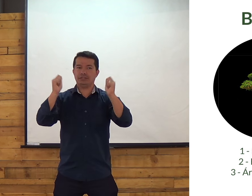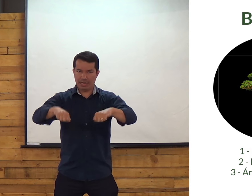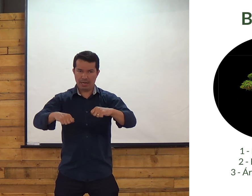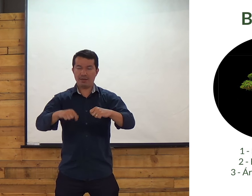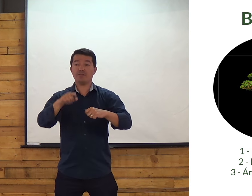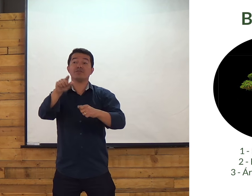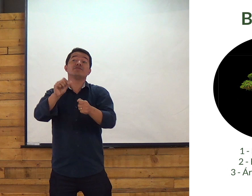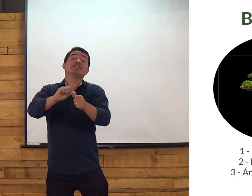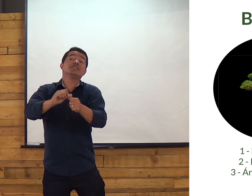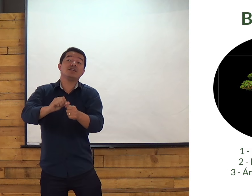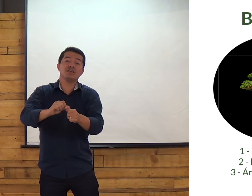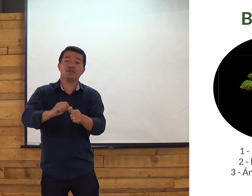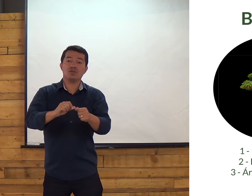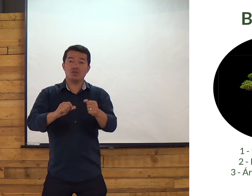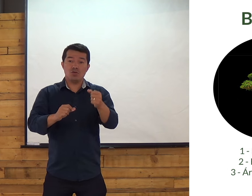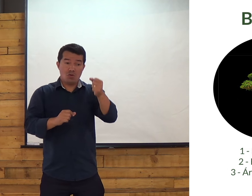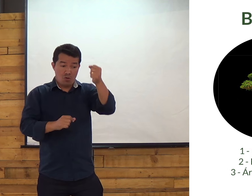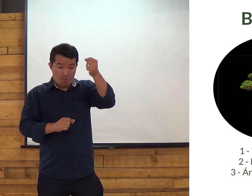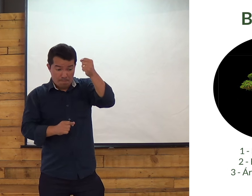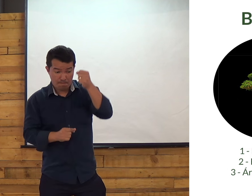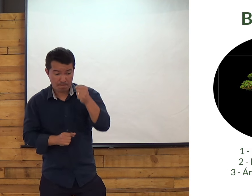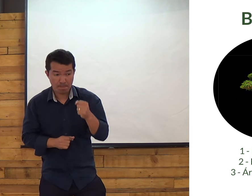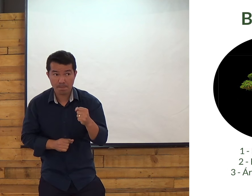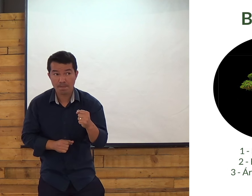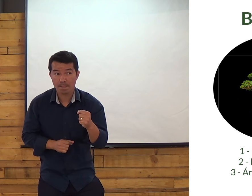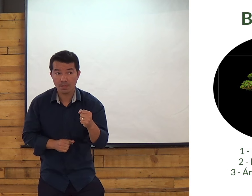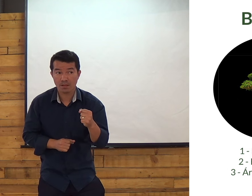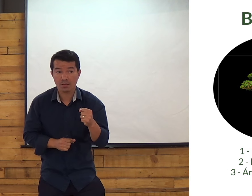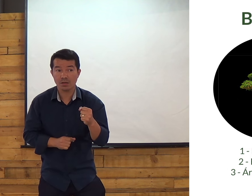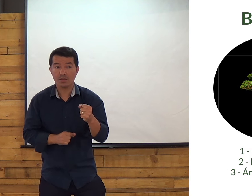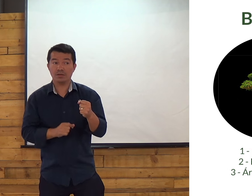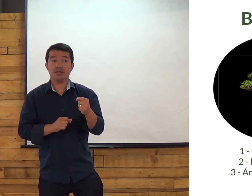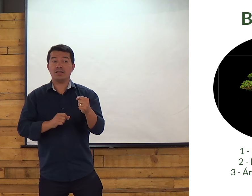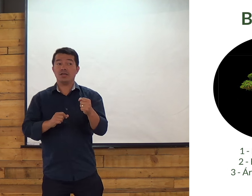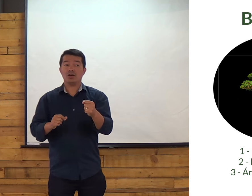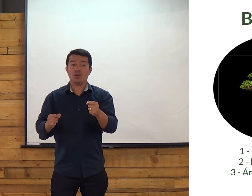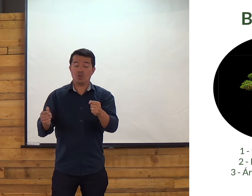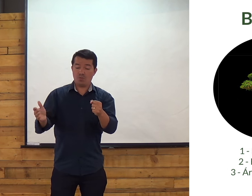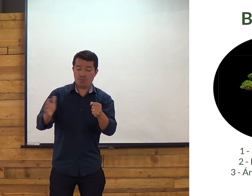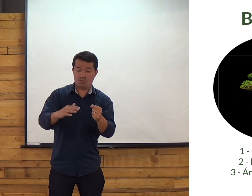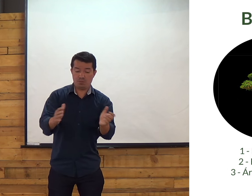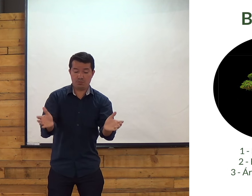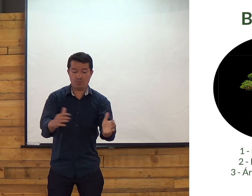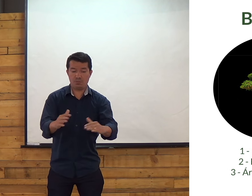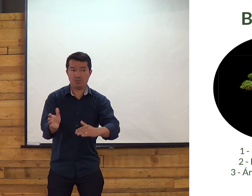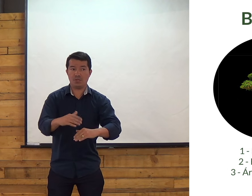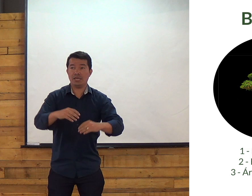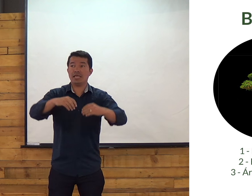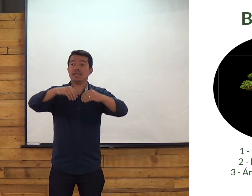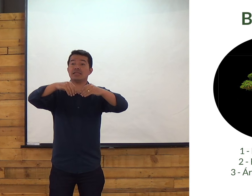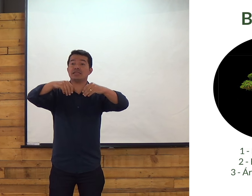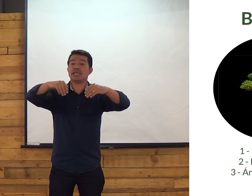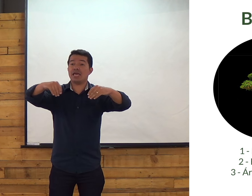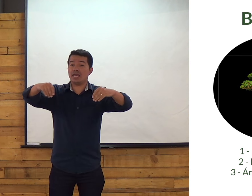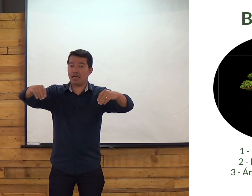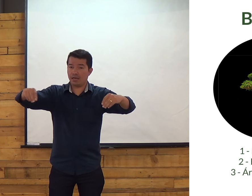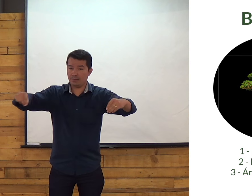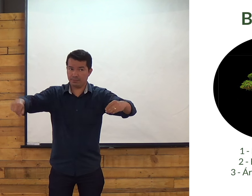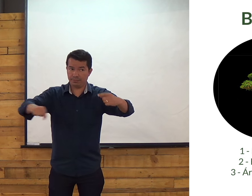vai criar uma raiz profunda. Não. Agora você faz um vasinho bem fininho, bem baixinho, e planta ela de novo